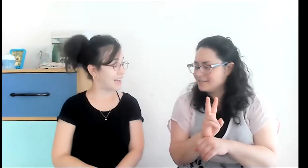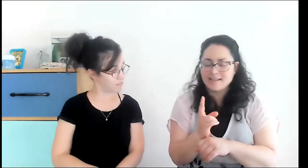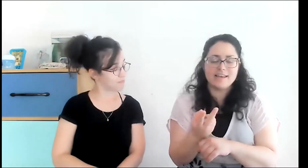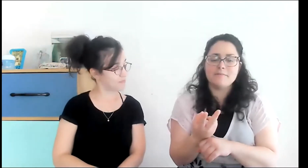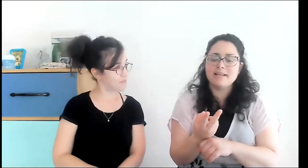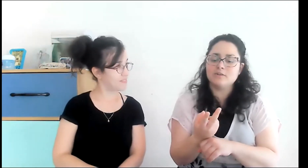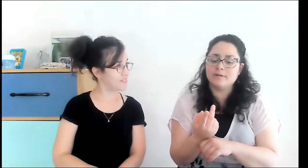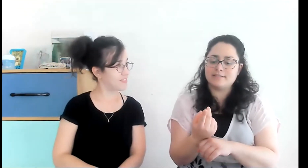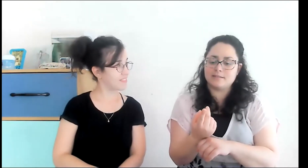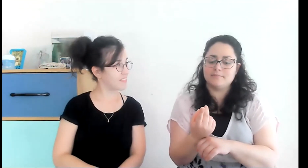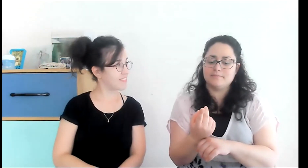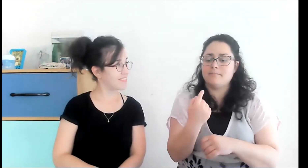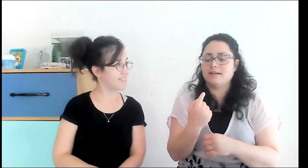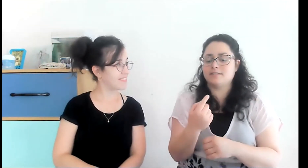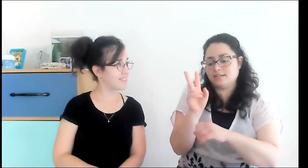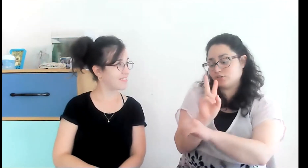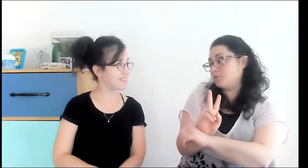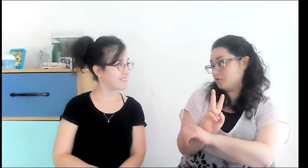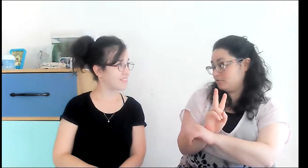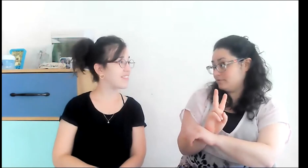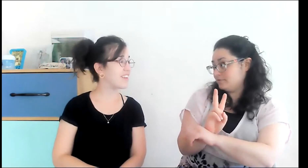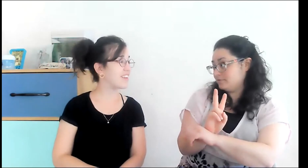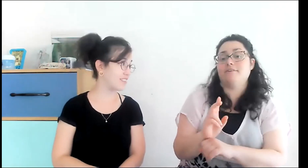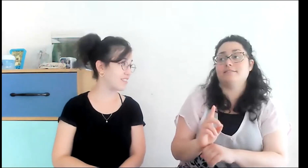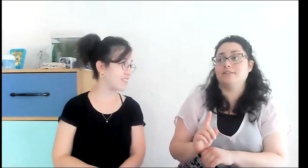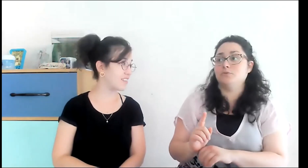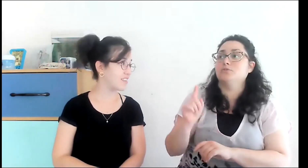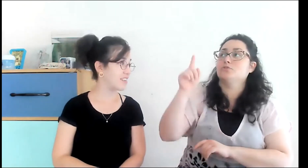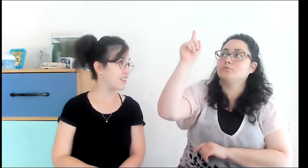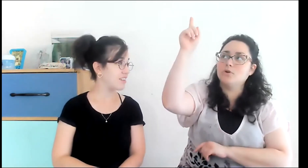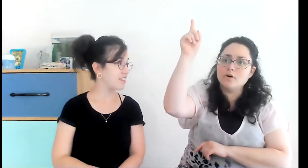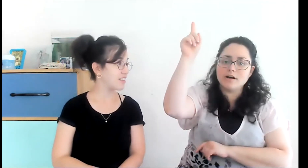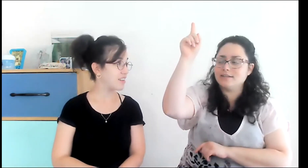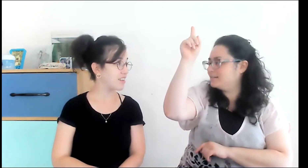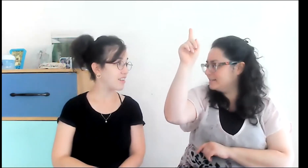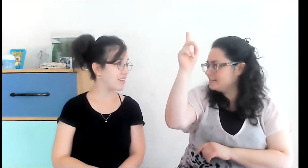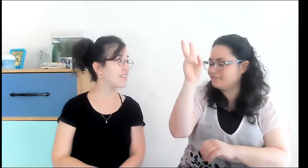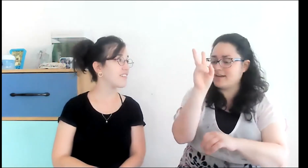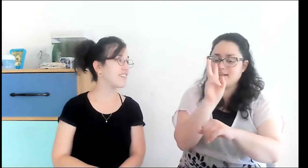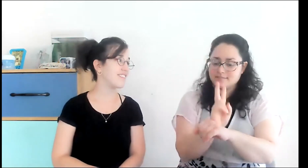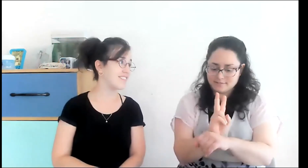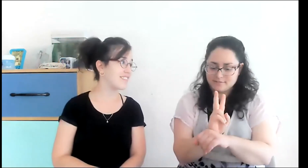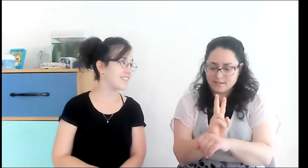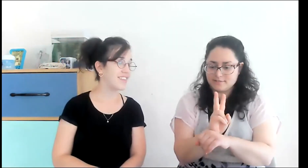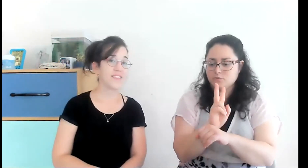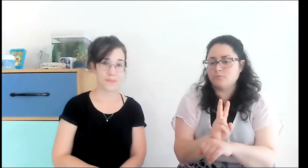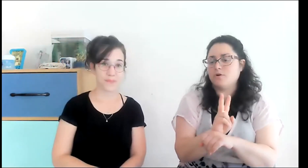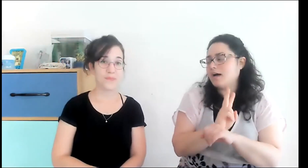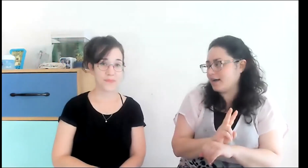כן. למה אנחנו בעצם אמרת שזה שמור? נכון. ועשינו שמור על אלי, ואז עשינו שמור אחר